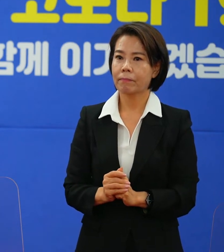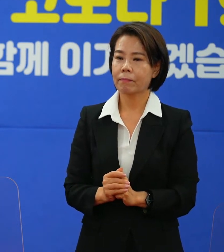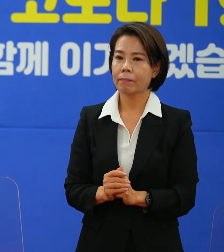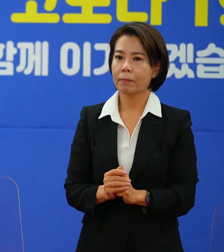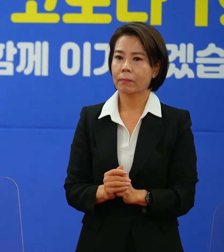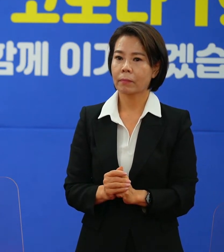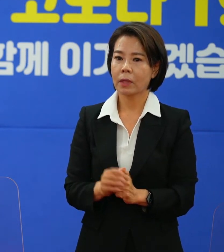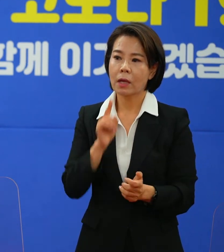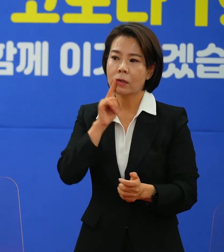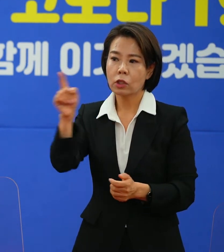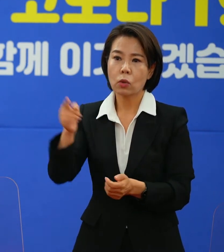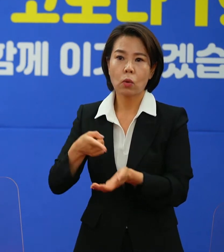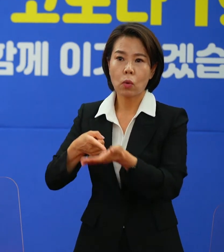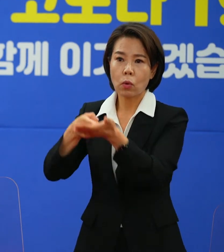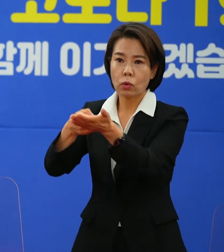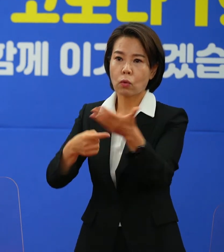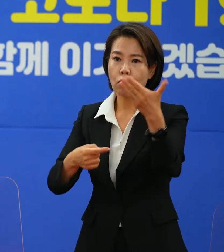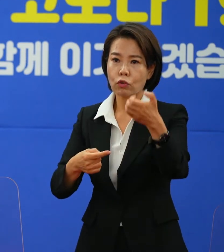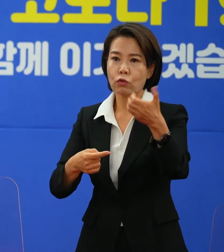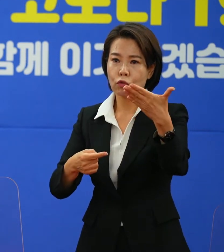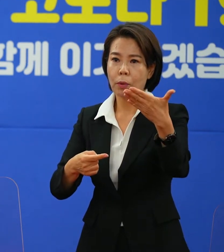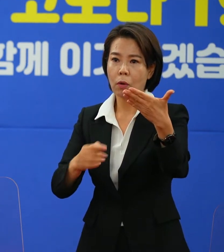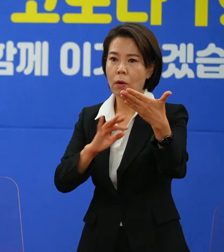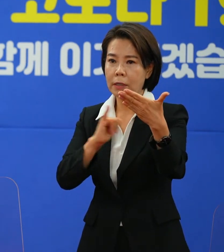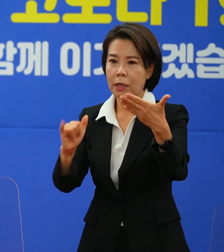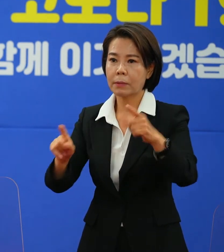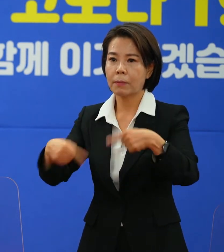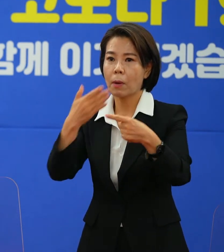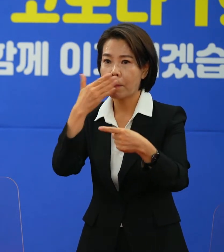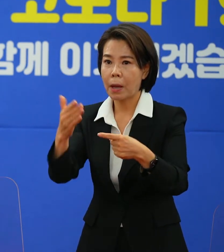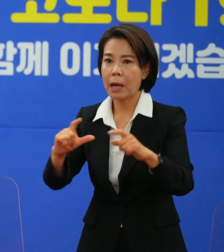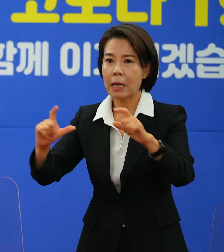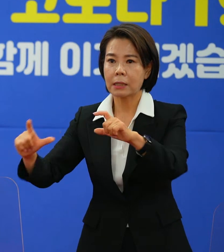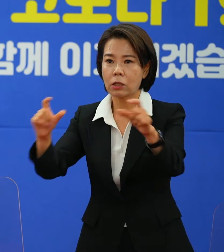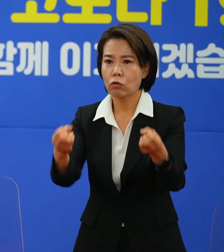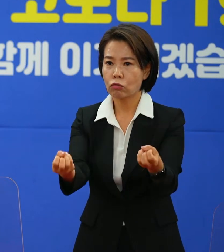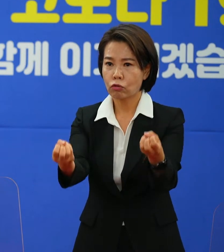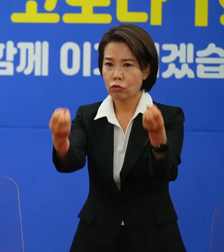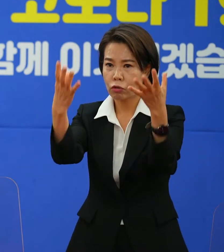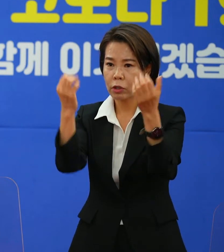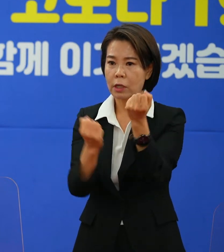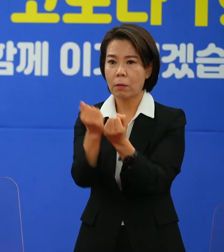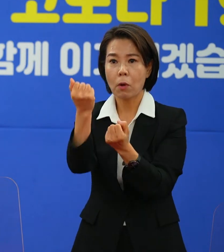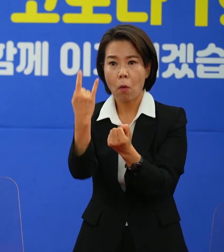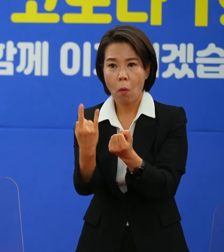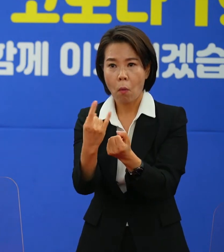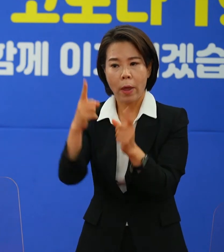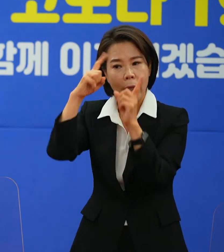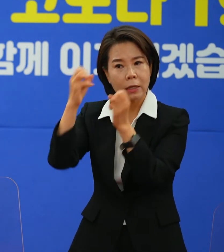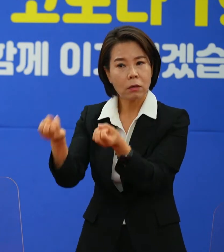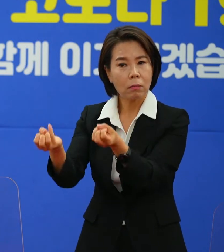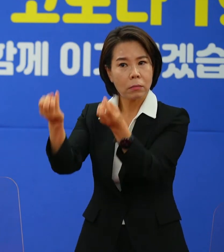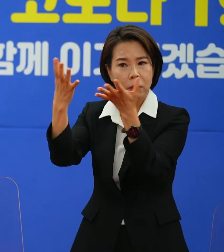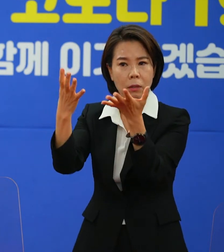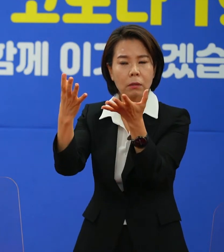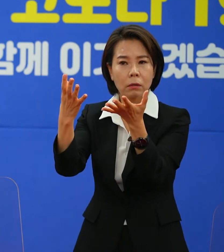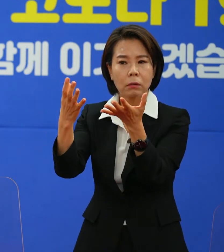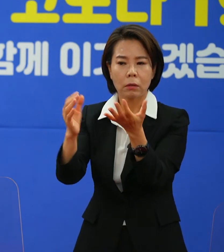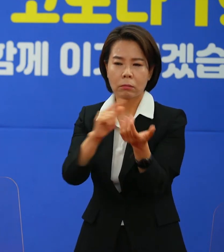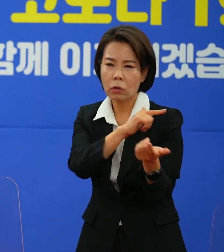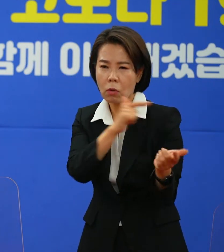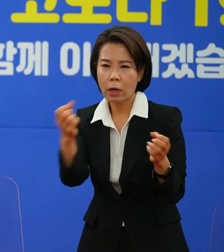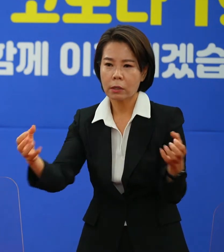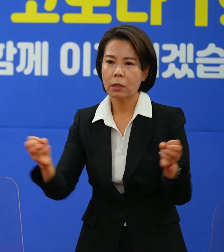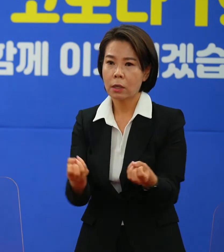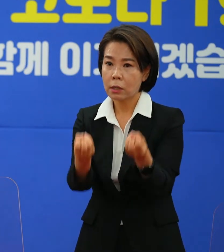사전 신고를 조건으로 99명까지 참여가 가능했던 지역 축제, 설명회, 기념식 등 행사와 집회